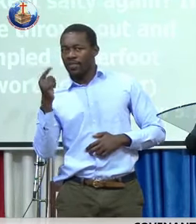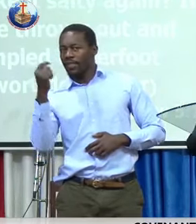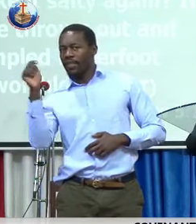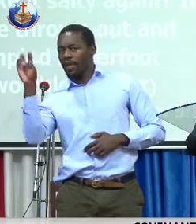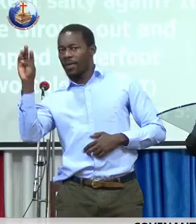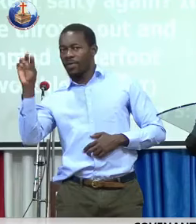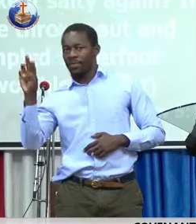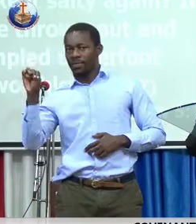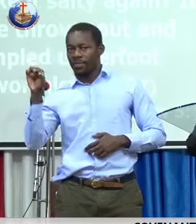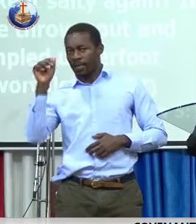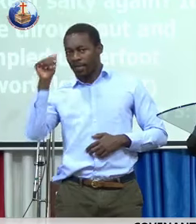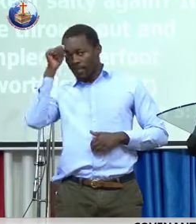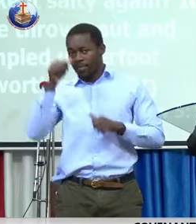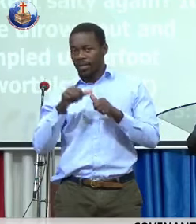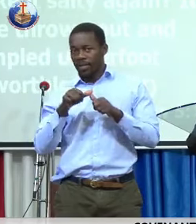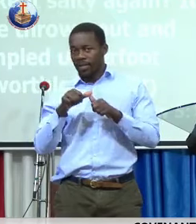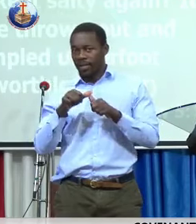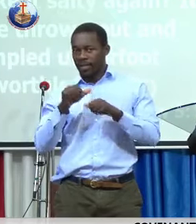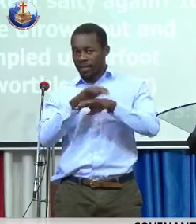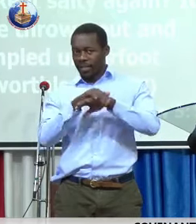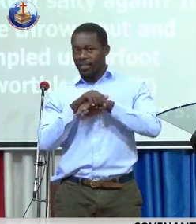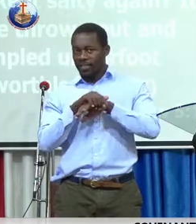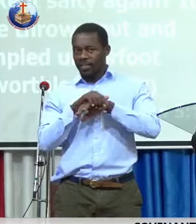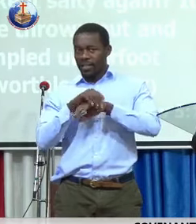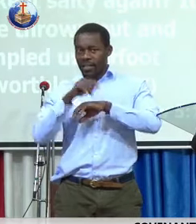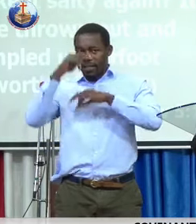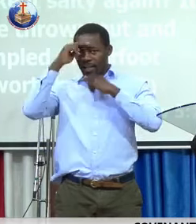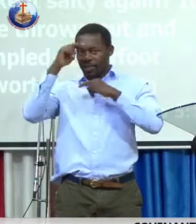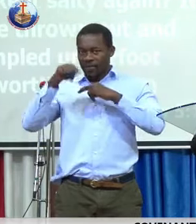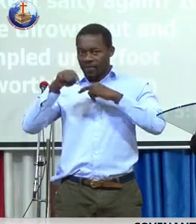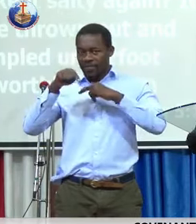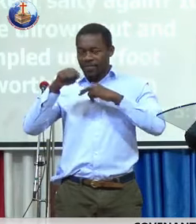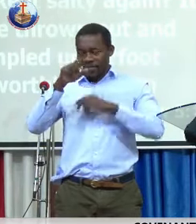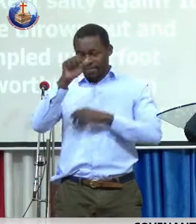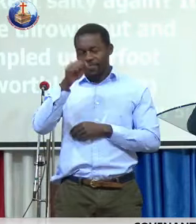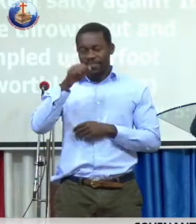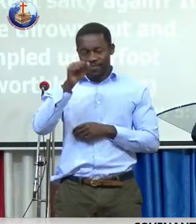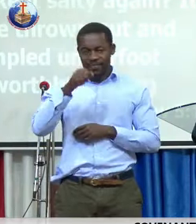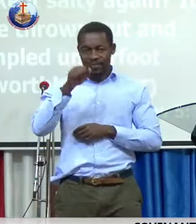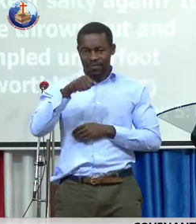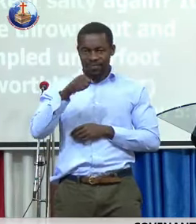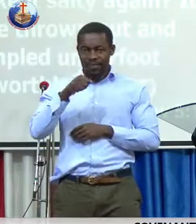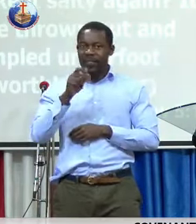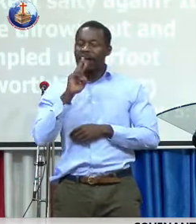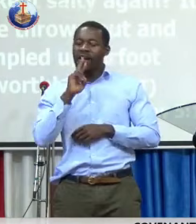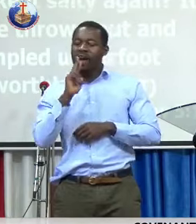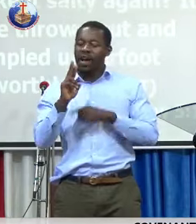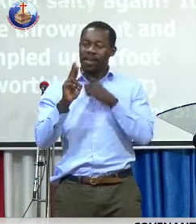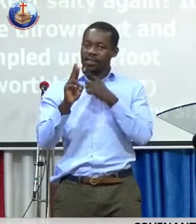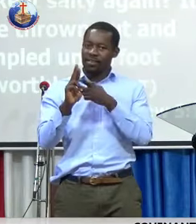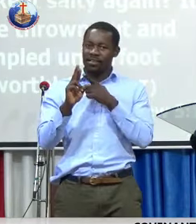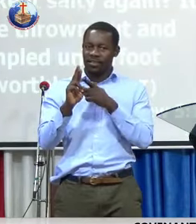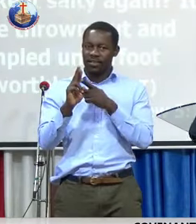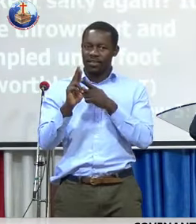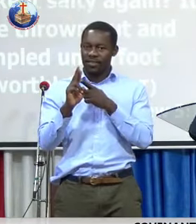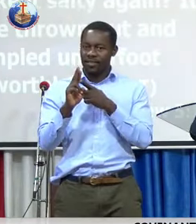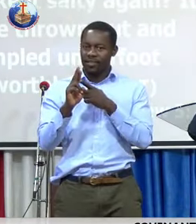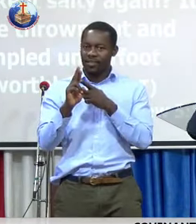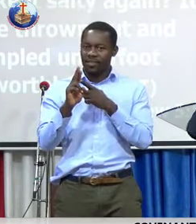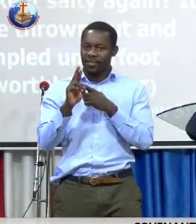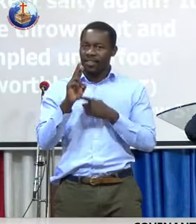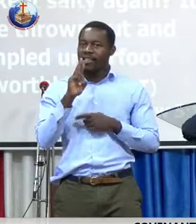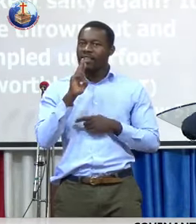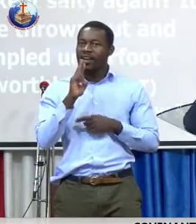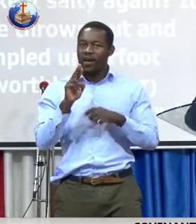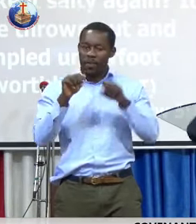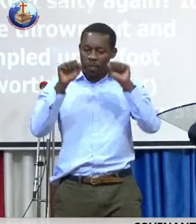ya kwamba mtu wa kwanza ni mimi, mtu wa pili ni wewe, mtu wa tatu ni wao. So these are, kwa hivyo hawa ni, are can